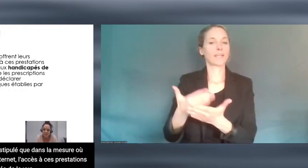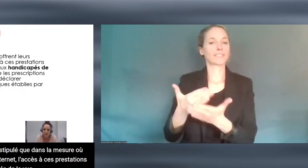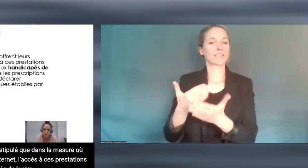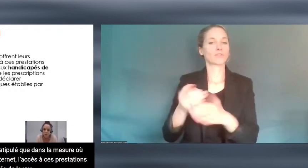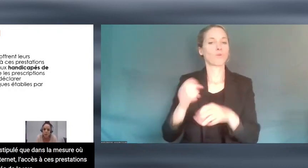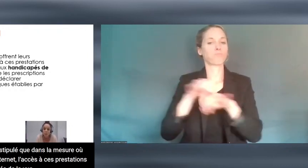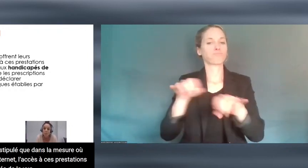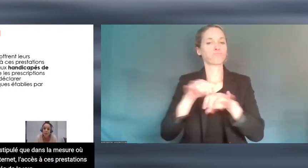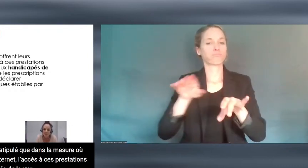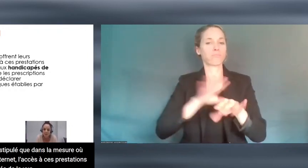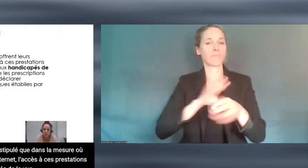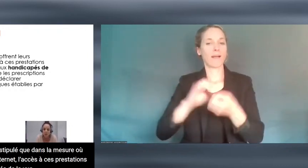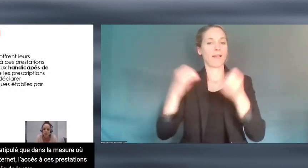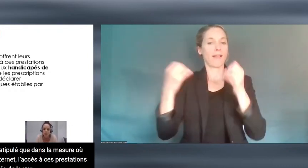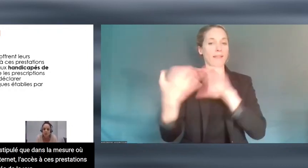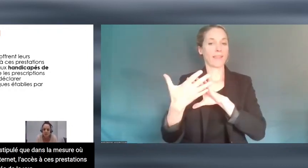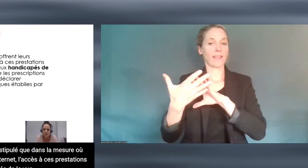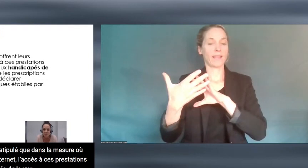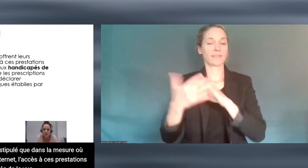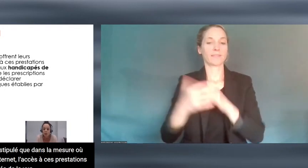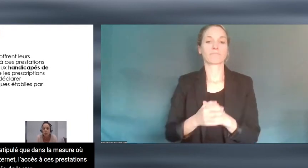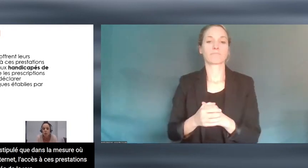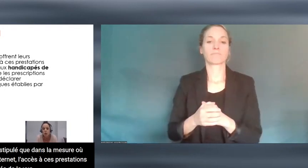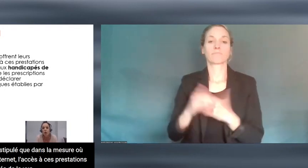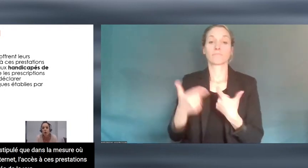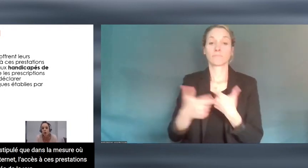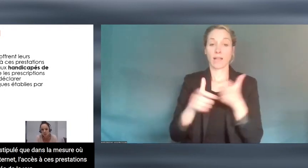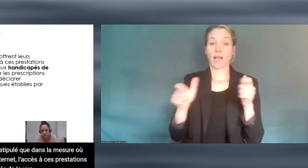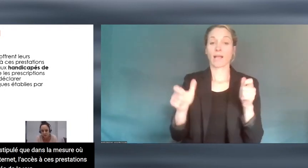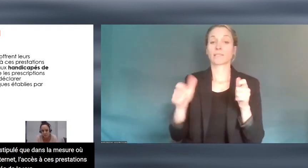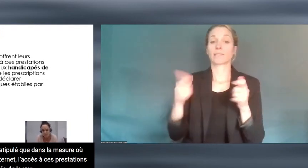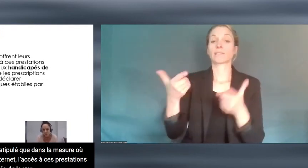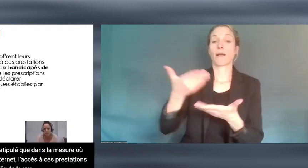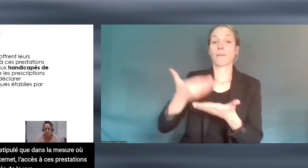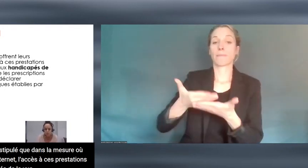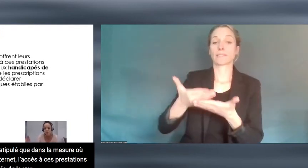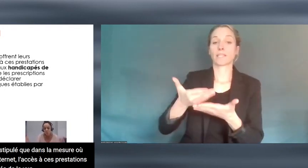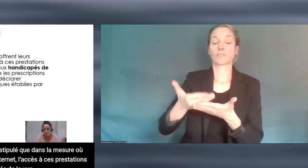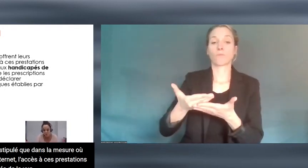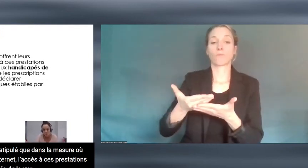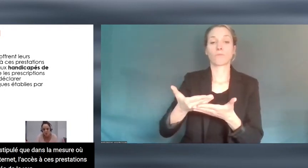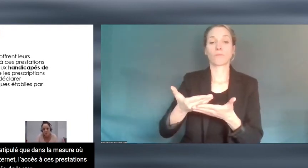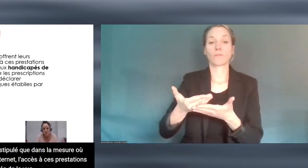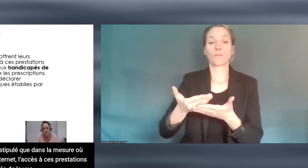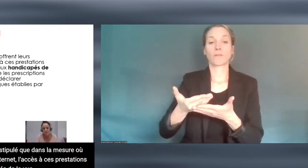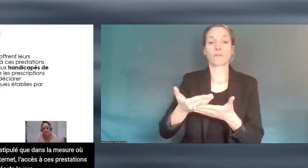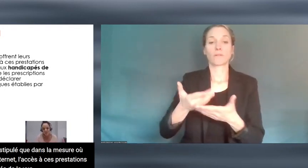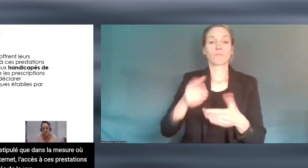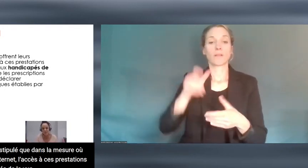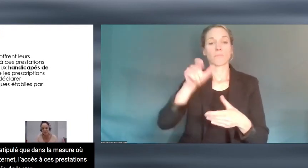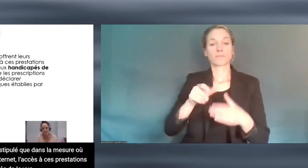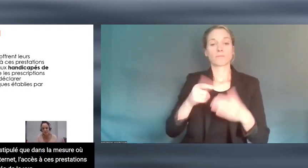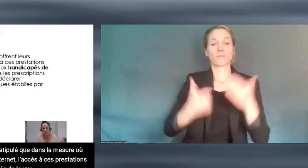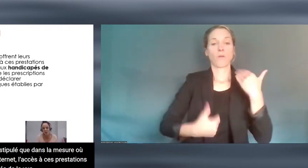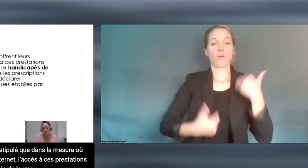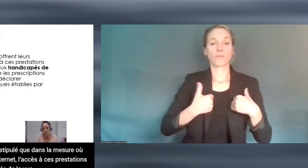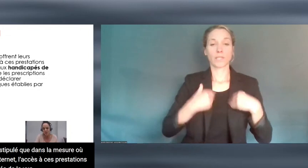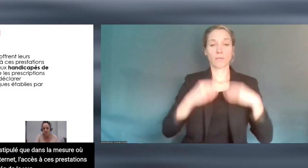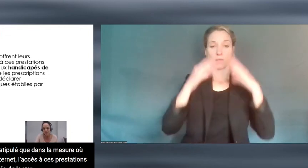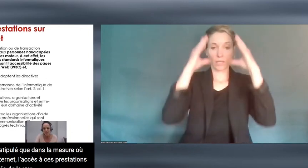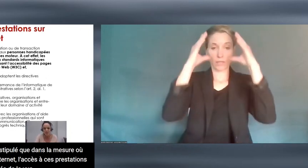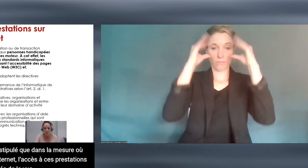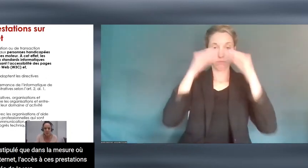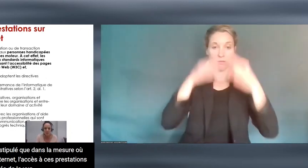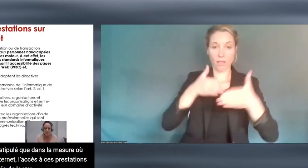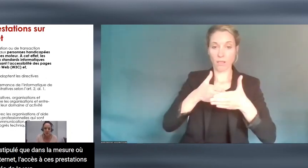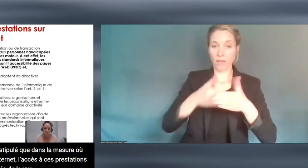ces prestations ne doit pas être rendu difficile aux handicapés de la vue. Une limitation de cette disposition aux